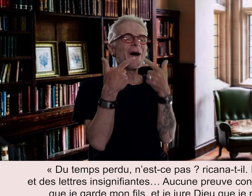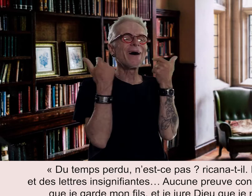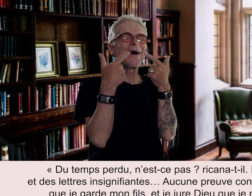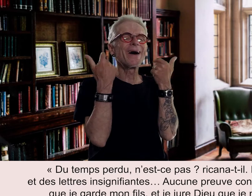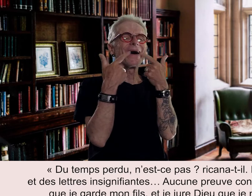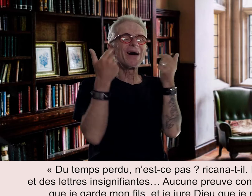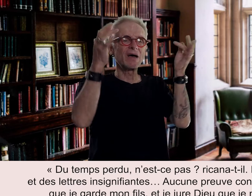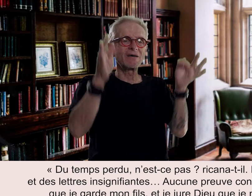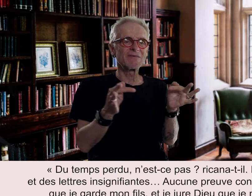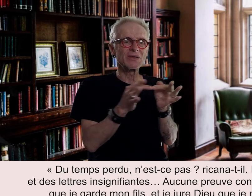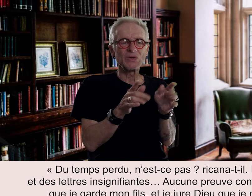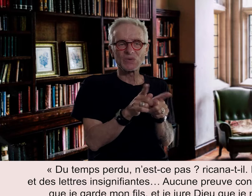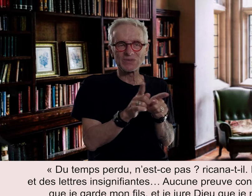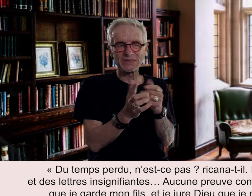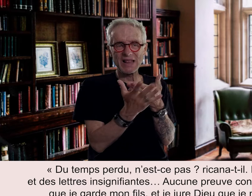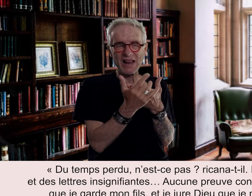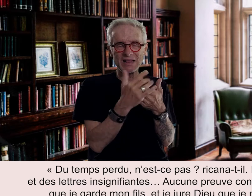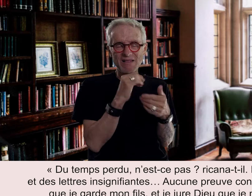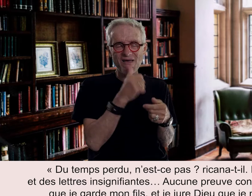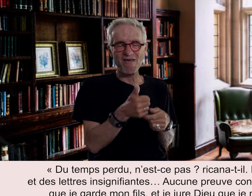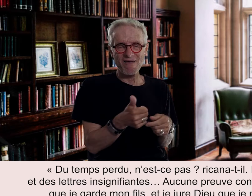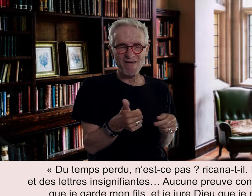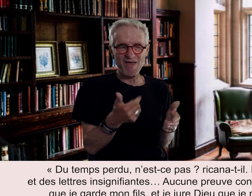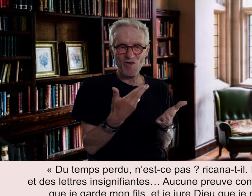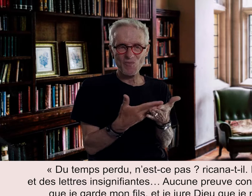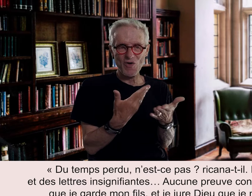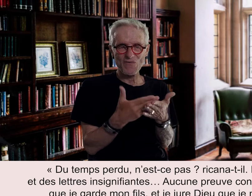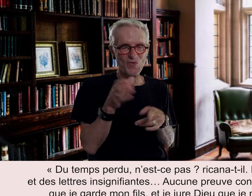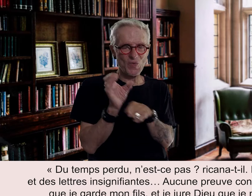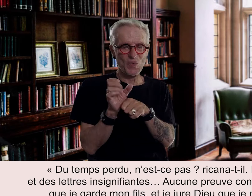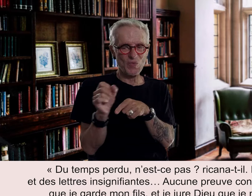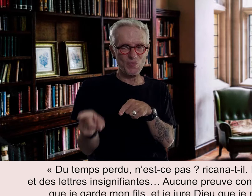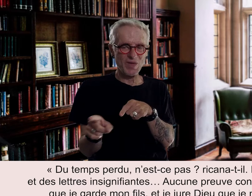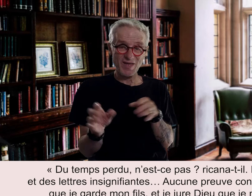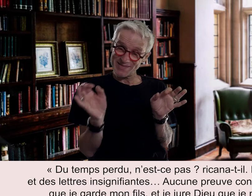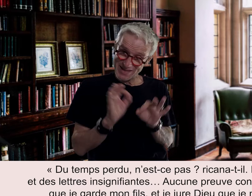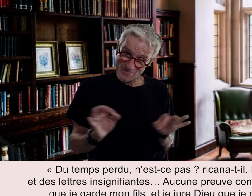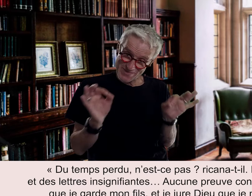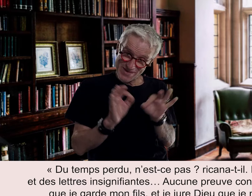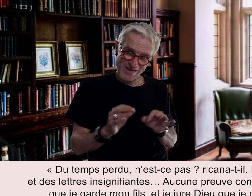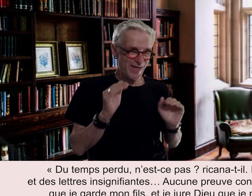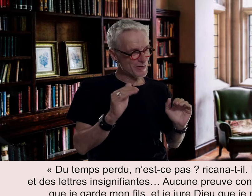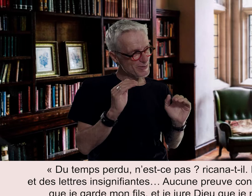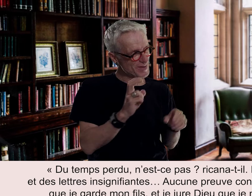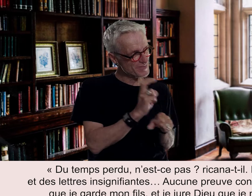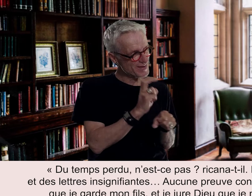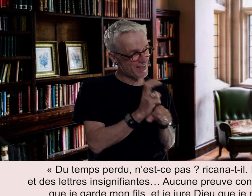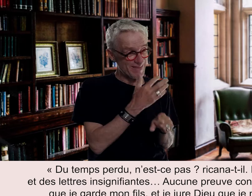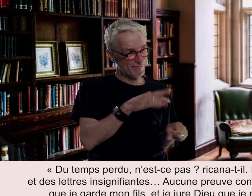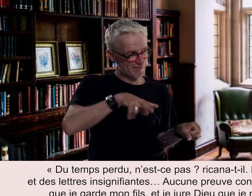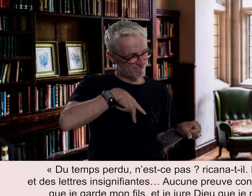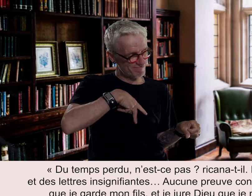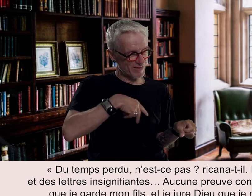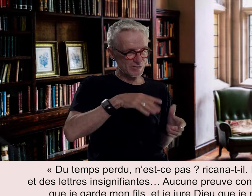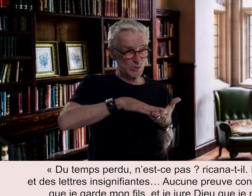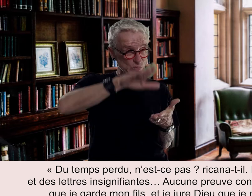des factures et des lettres insignifiantes. » « Aucune preuve contre toi ? » Ah ! N'empêche que je garde mon fils et